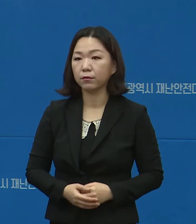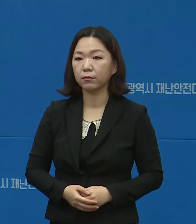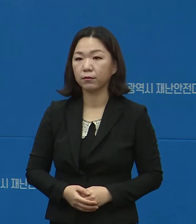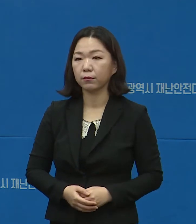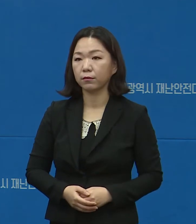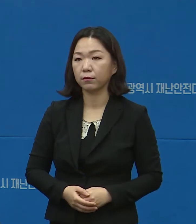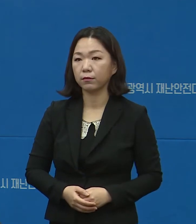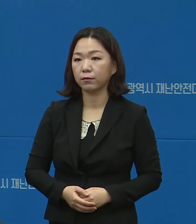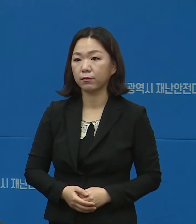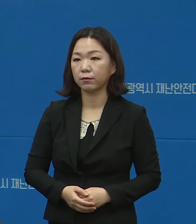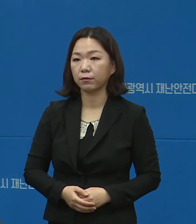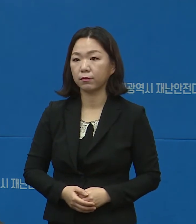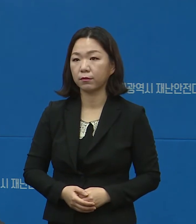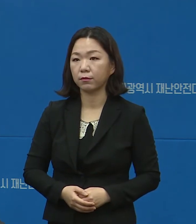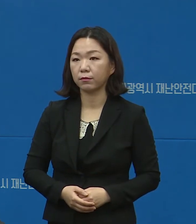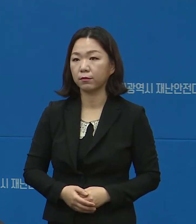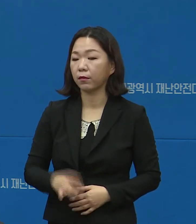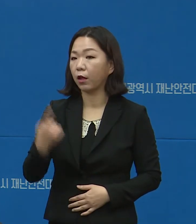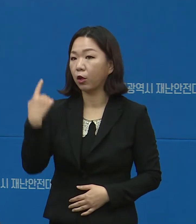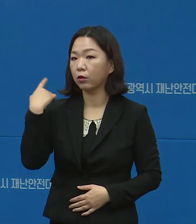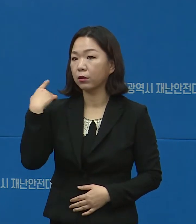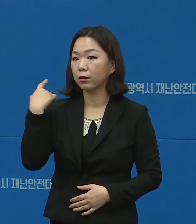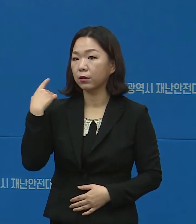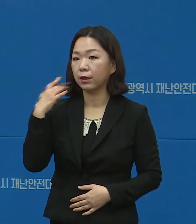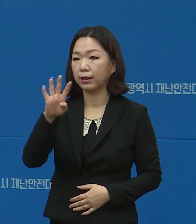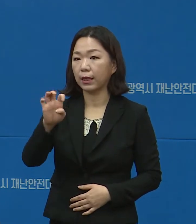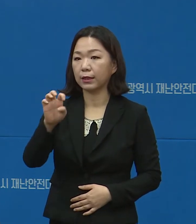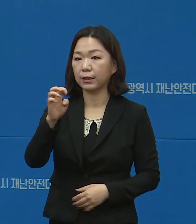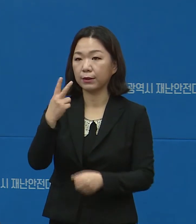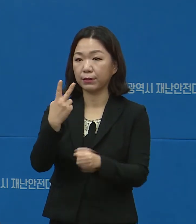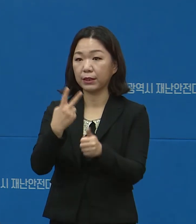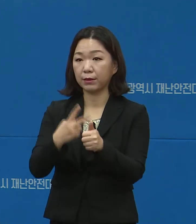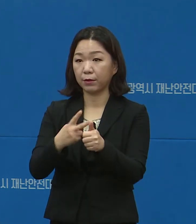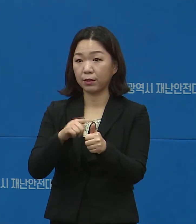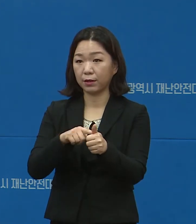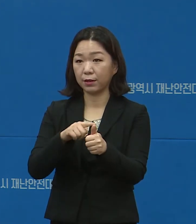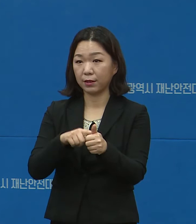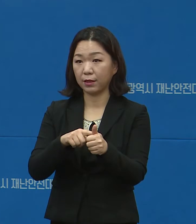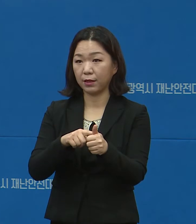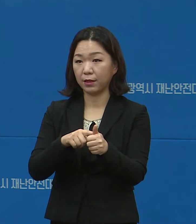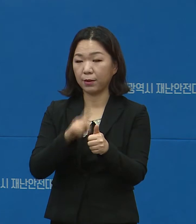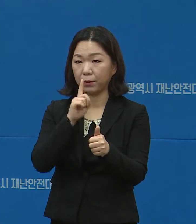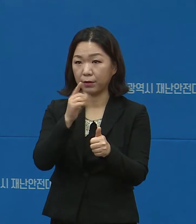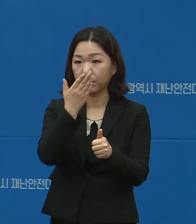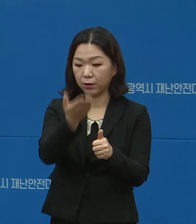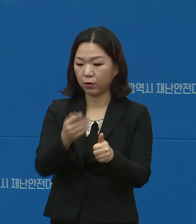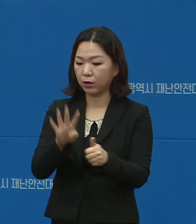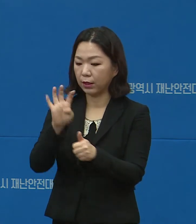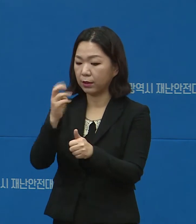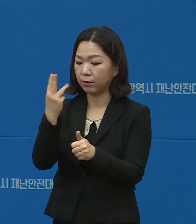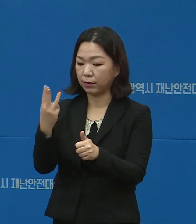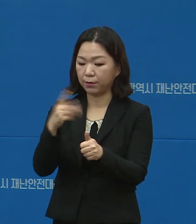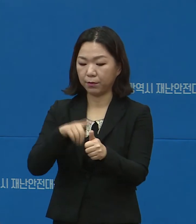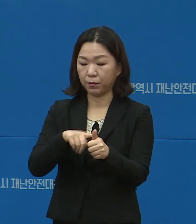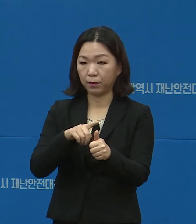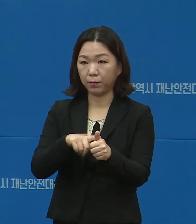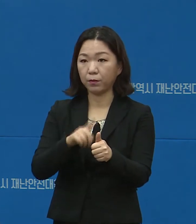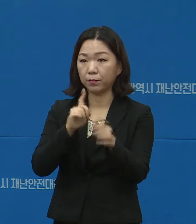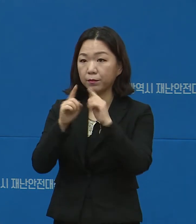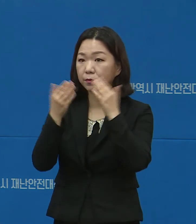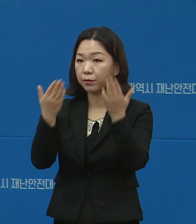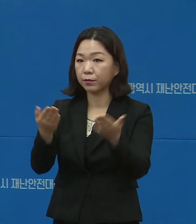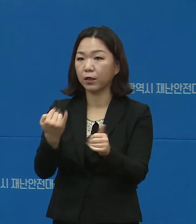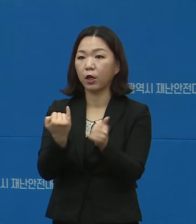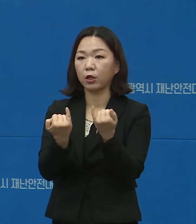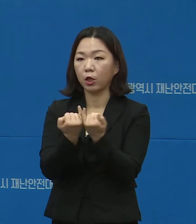네. 어제 42번째까지 말씀드려서 43번째 말씀을 드립니다. 여자